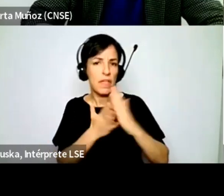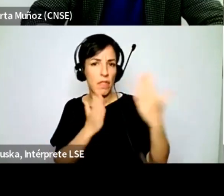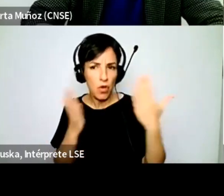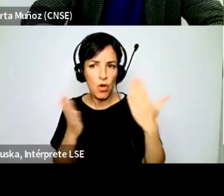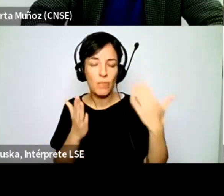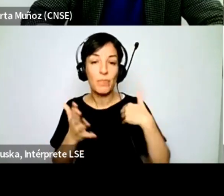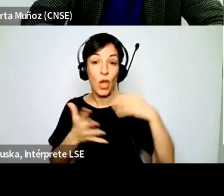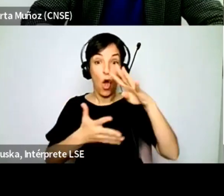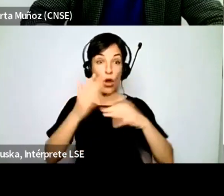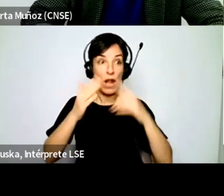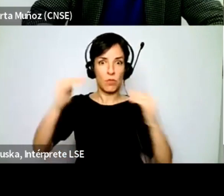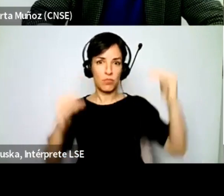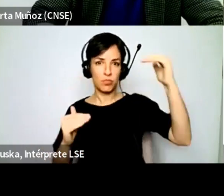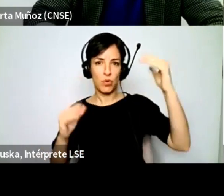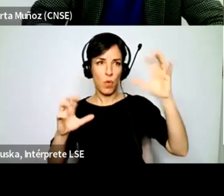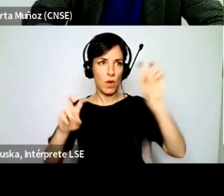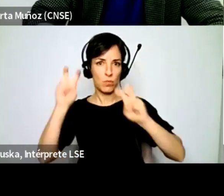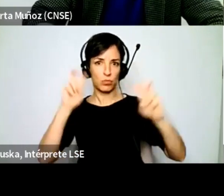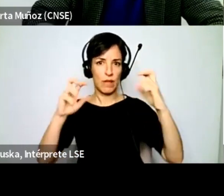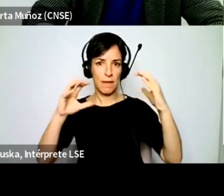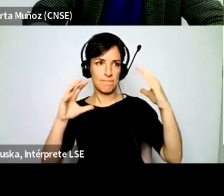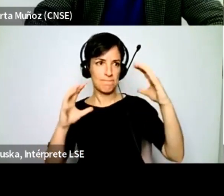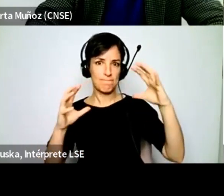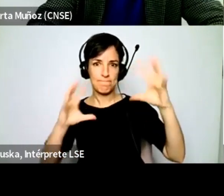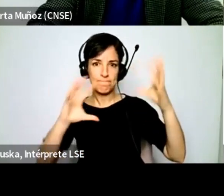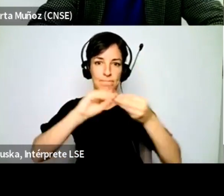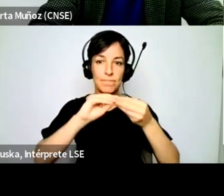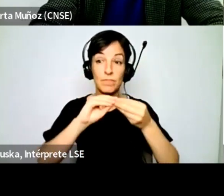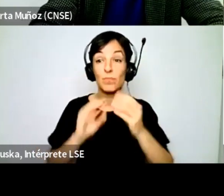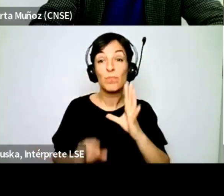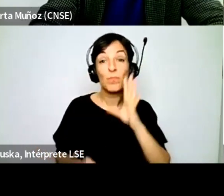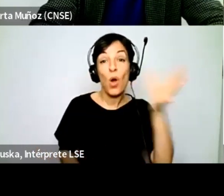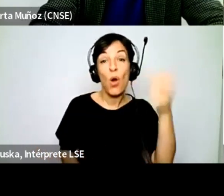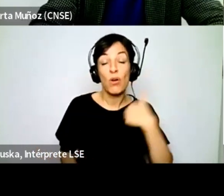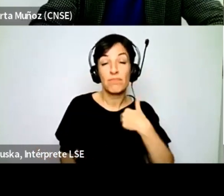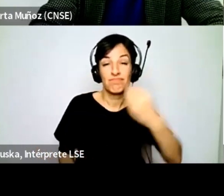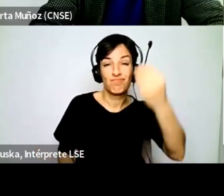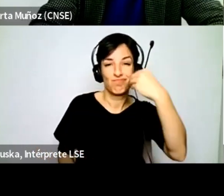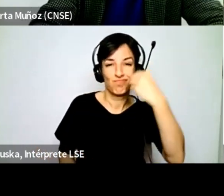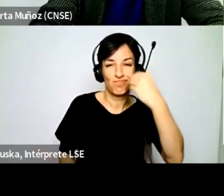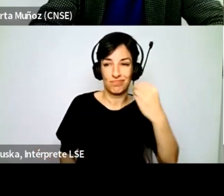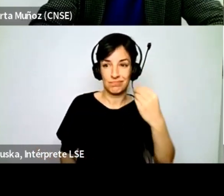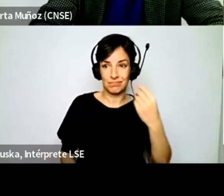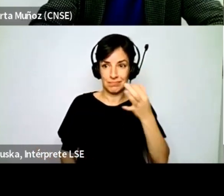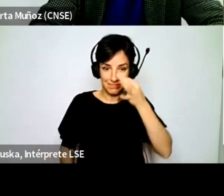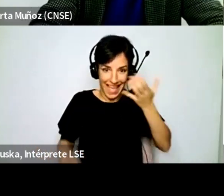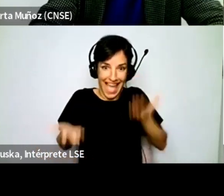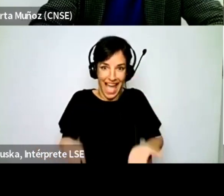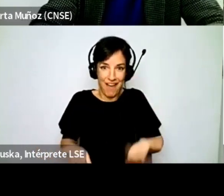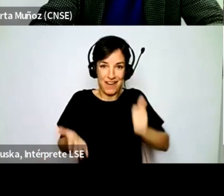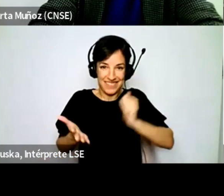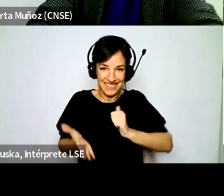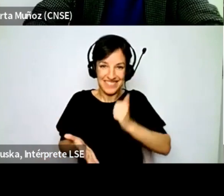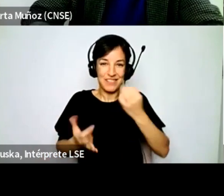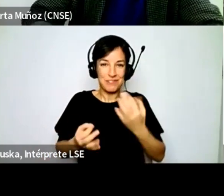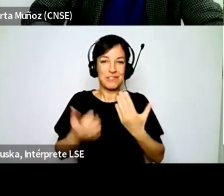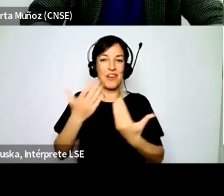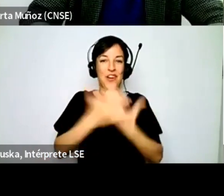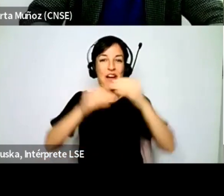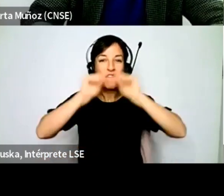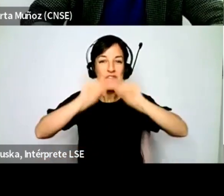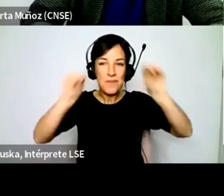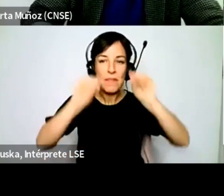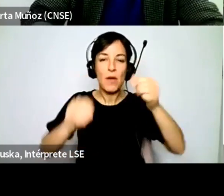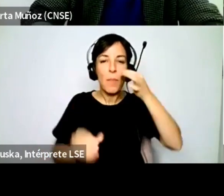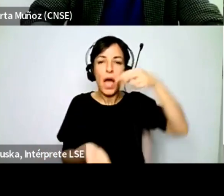compaginando los horarios, etcétera. ¿Por qué? Porque tenemos la gran ventaja, y de hecho estamos haciendo una jornada de formación sin